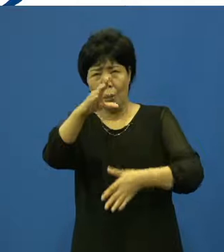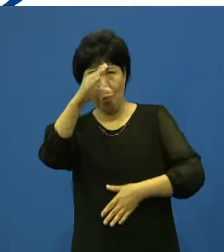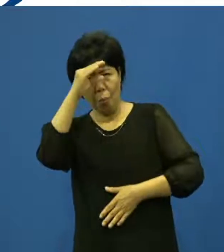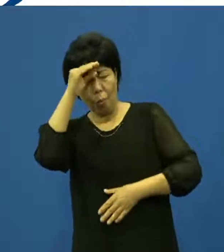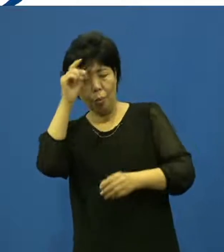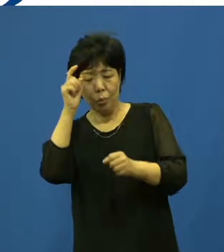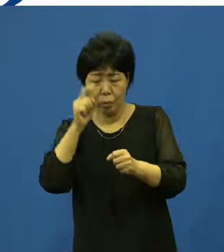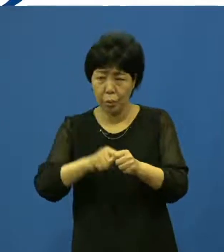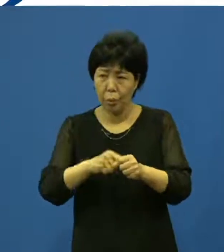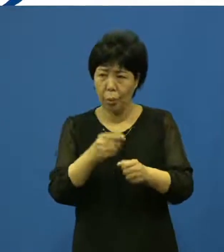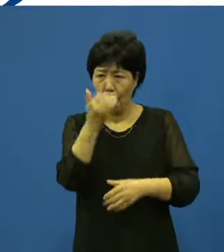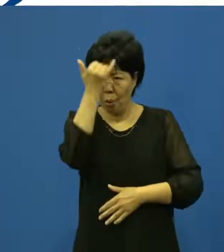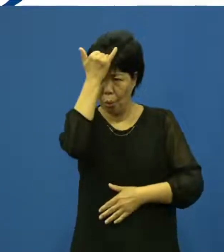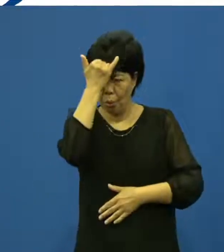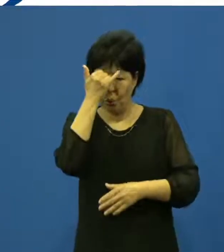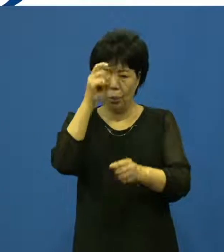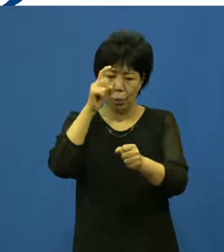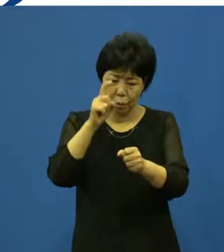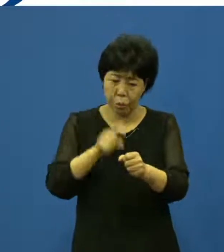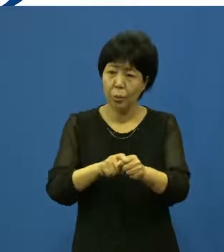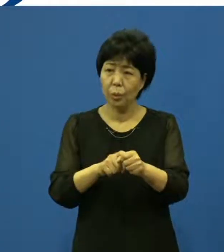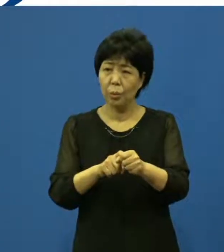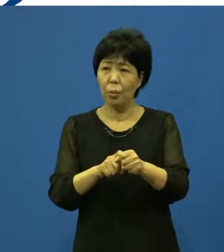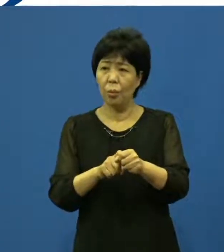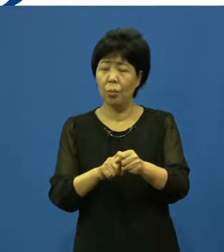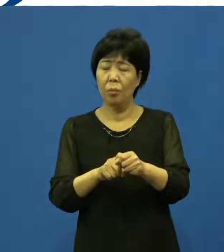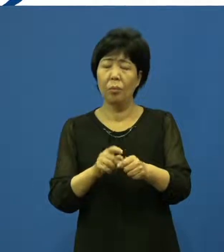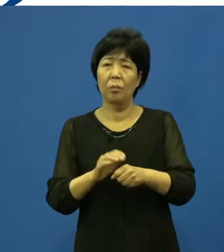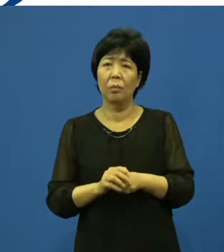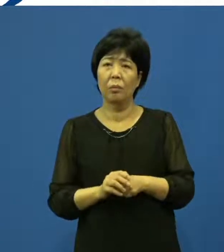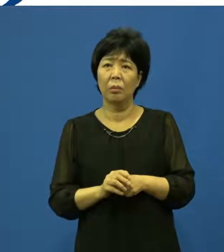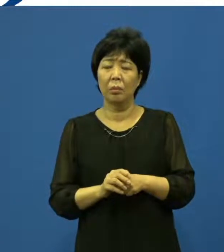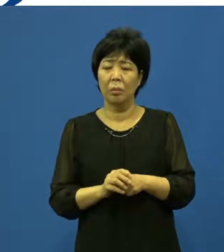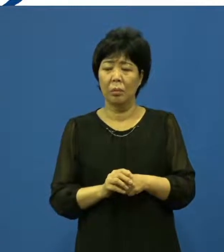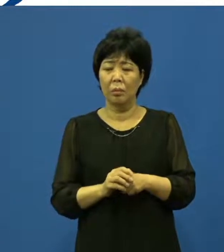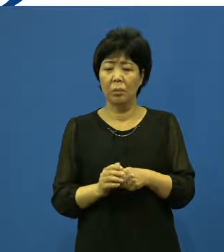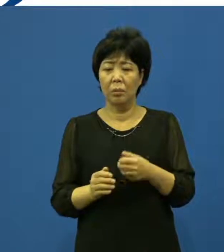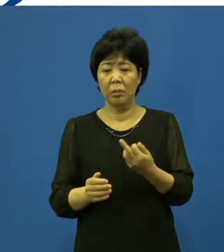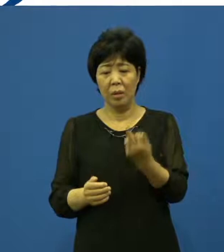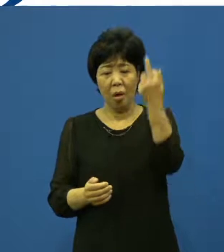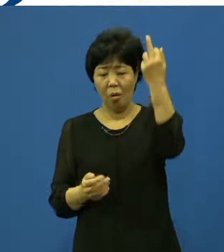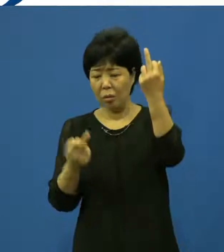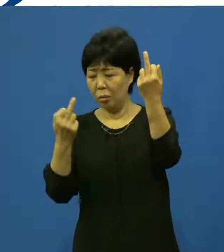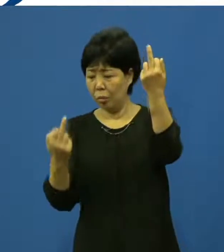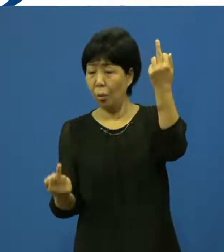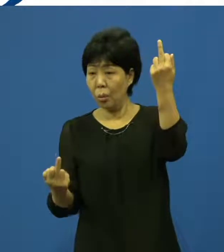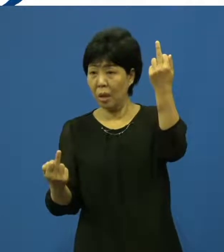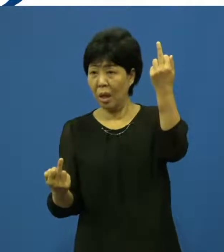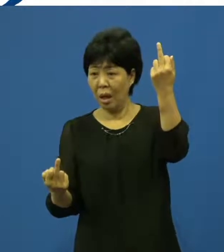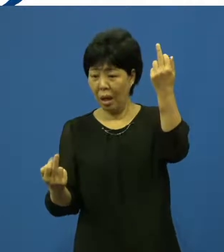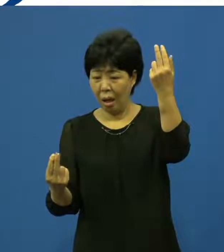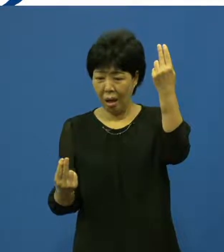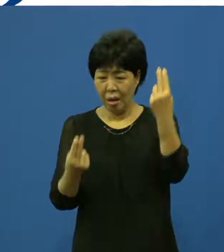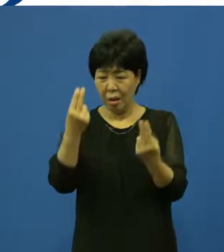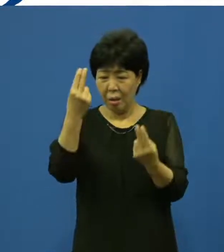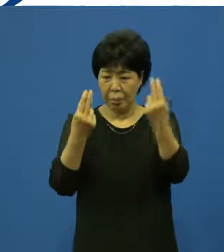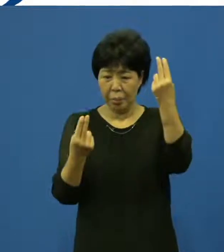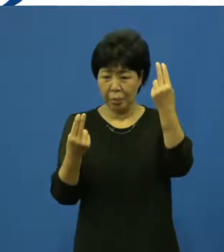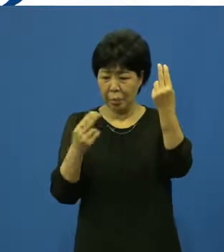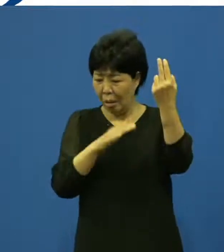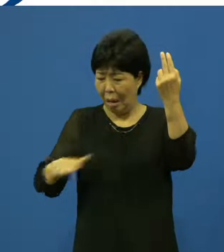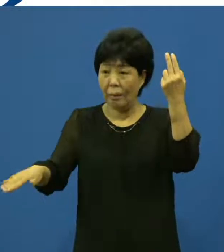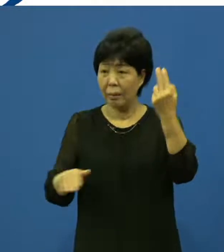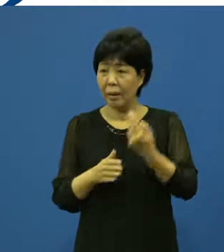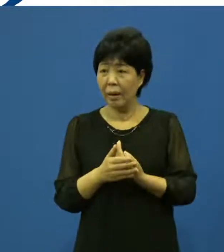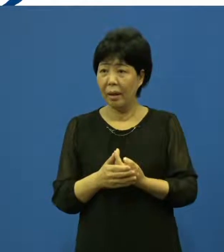도덕적으로 확실히 우월하죠. 외적으로 보면 동생과 비교가 안 됩니다. 누가 보아도 큰 아들에게 상을